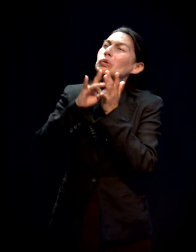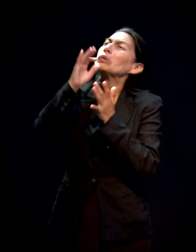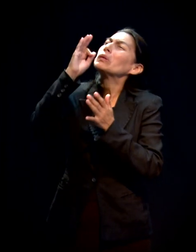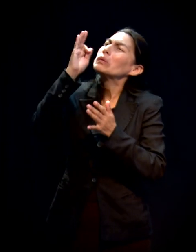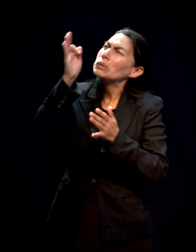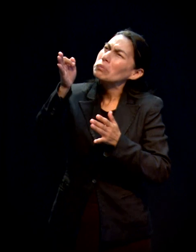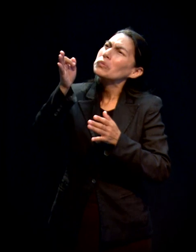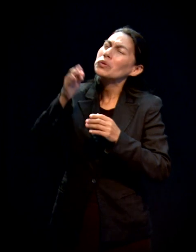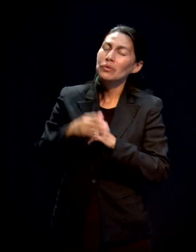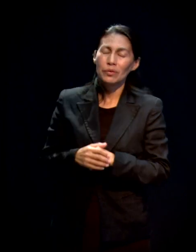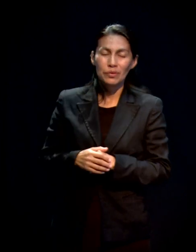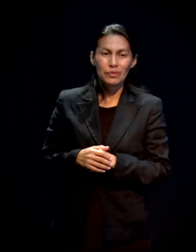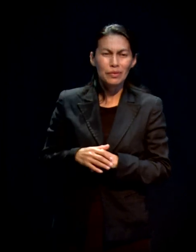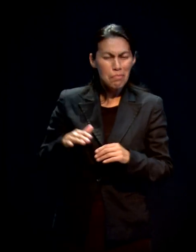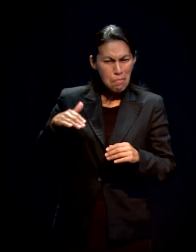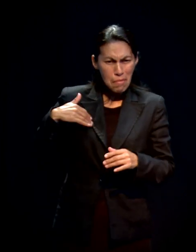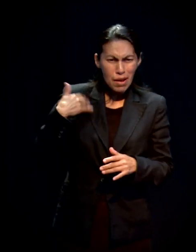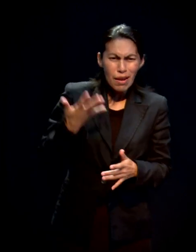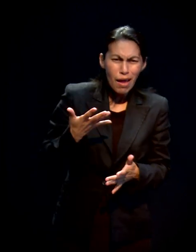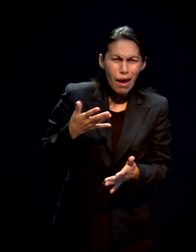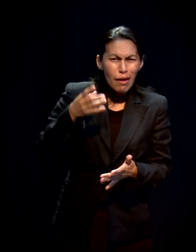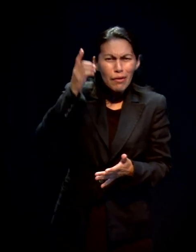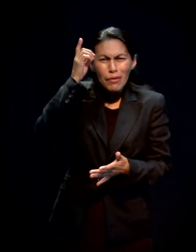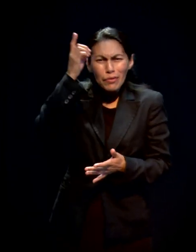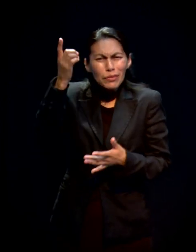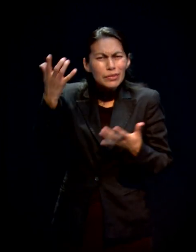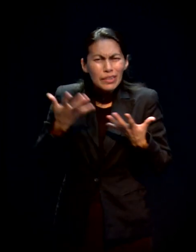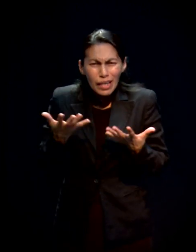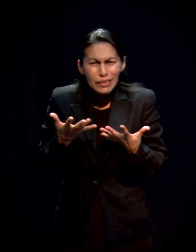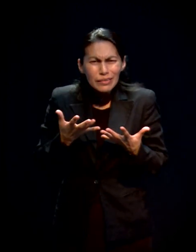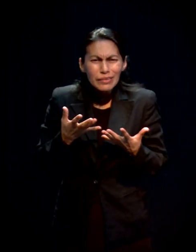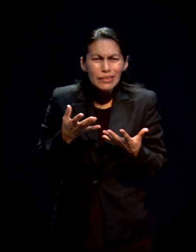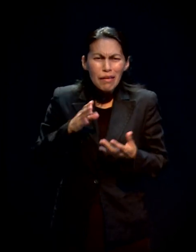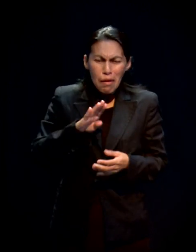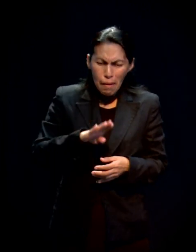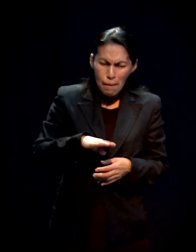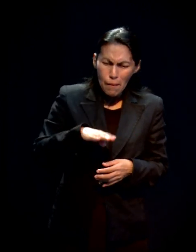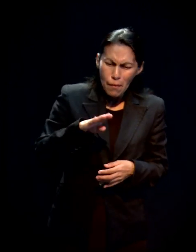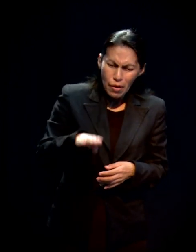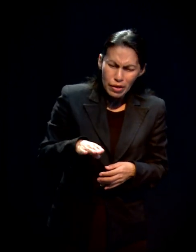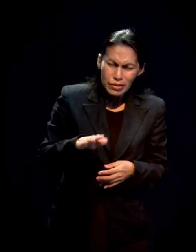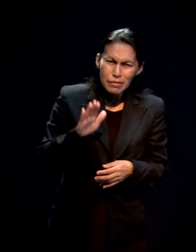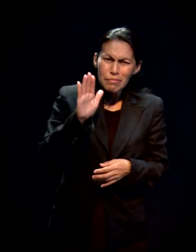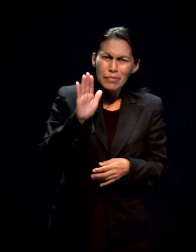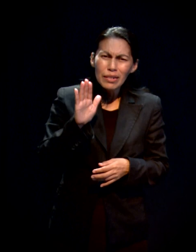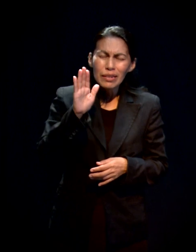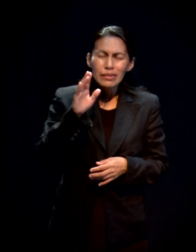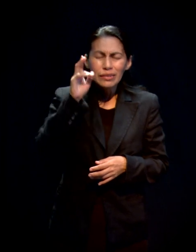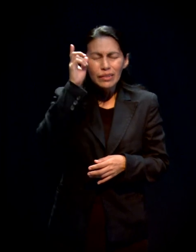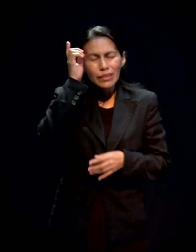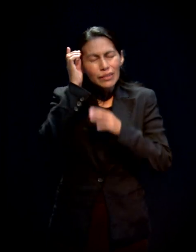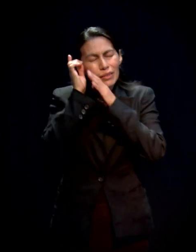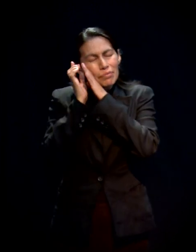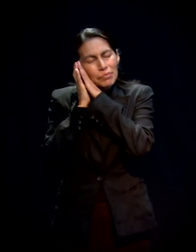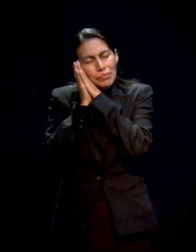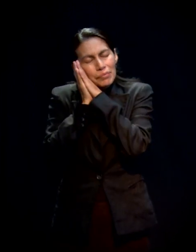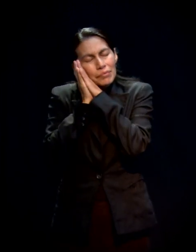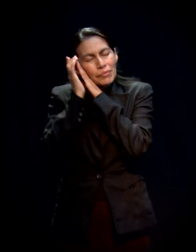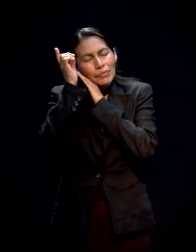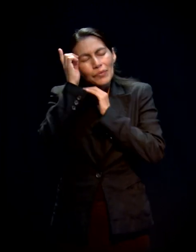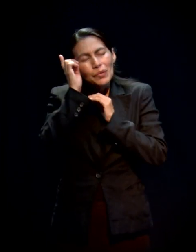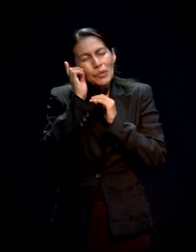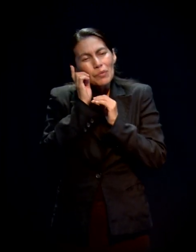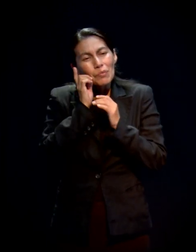quiere darnos porque porque la muerte es como un sueño para dios lo más importante